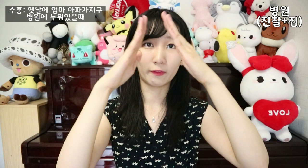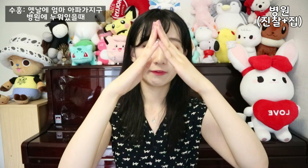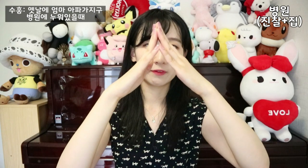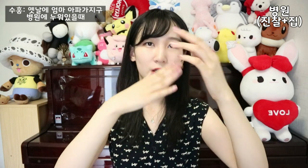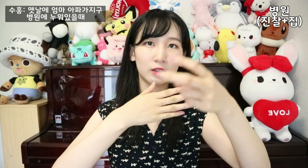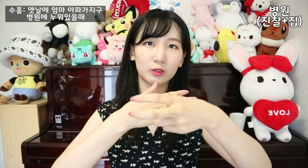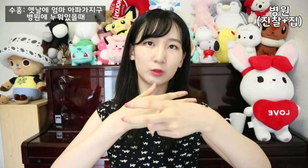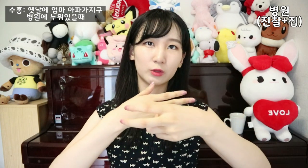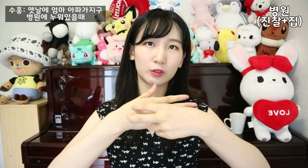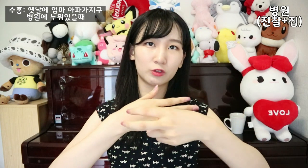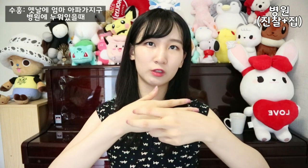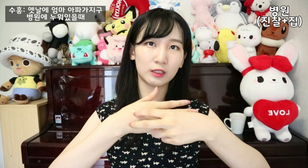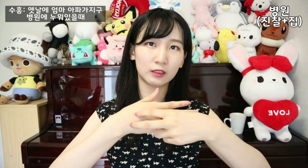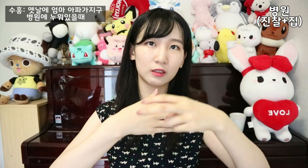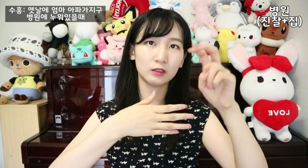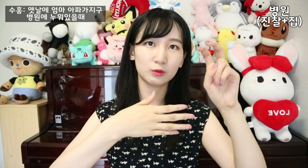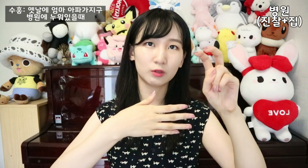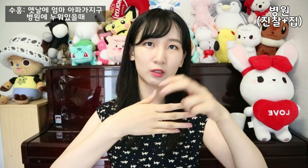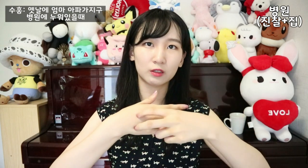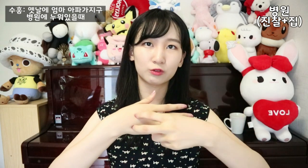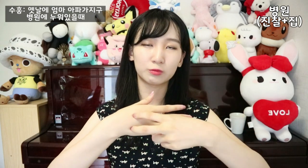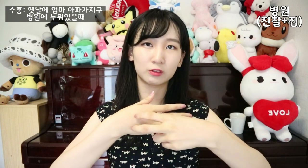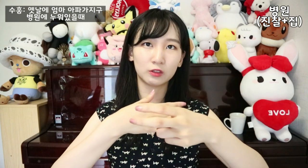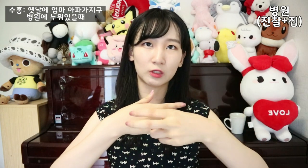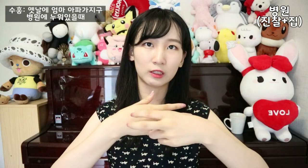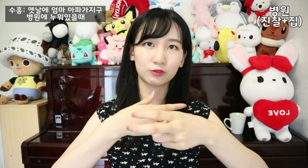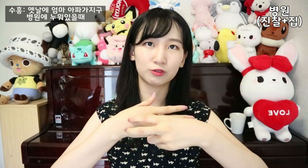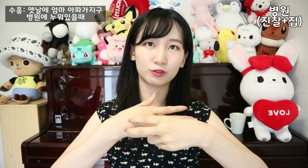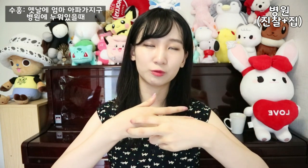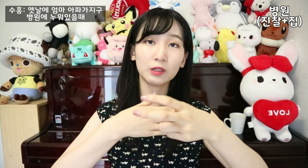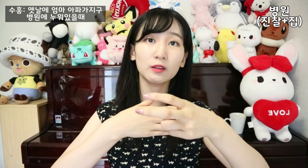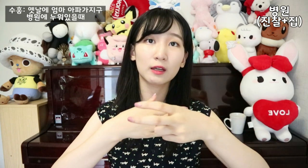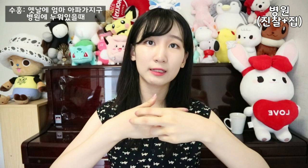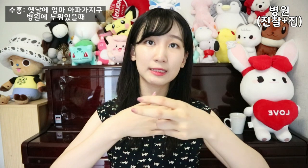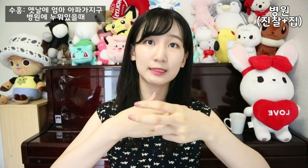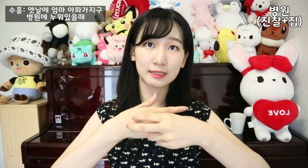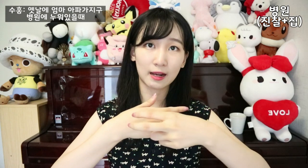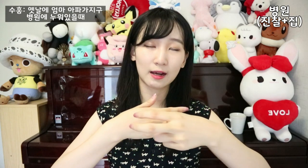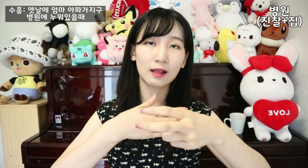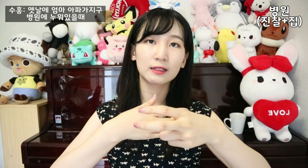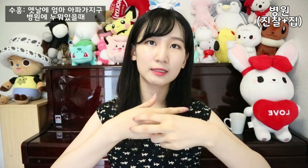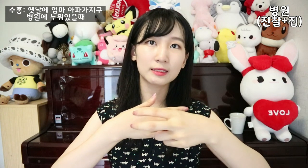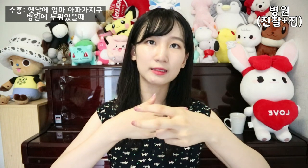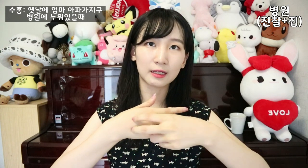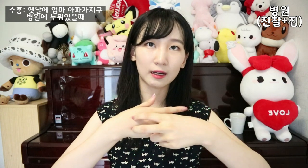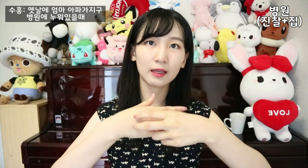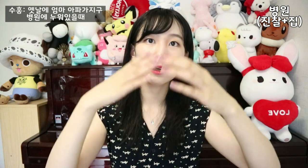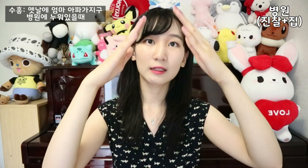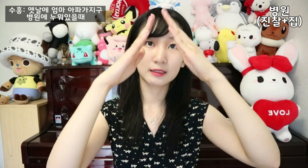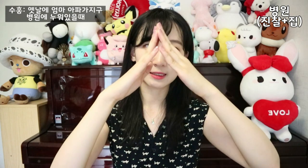병원. 여기 뒤에다가 손가락을 구부려서 이렇게 두드려주면 진찰. 진찰의